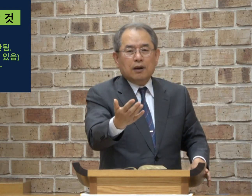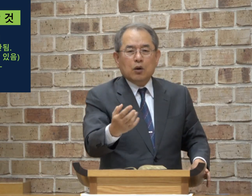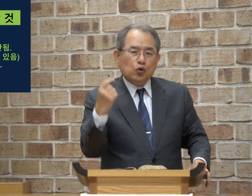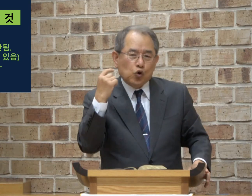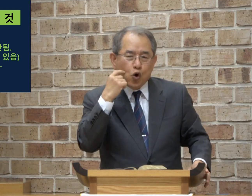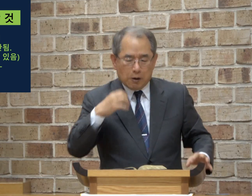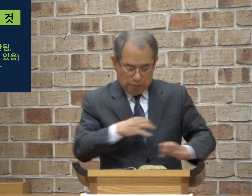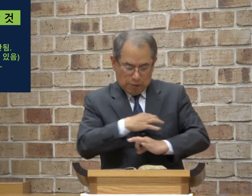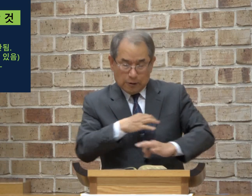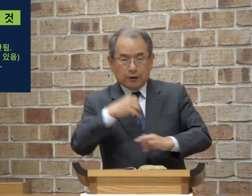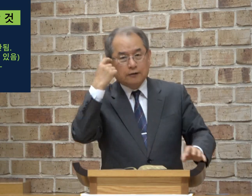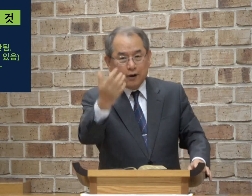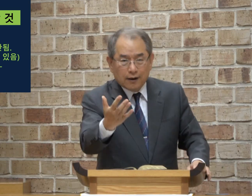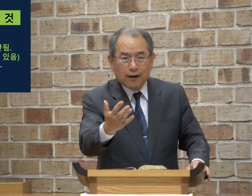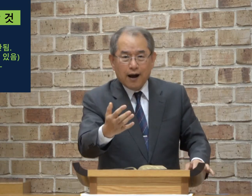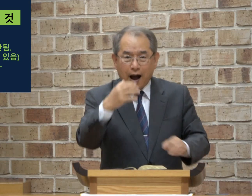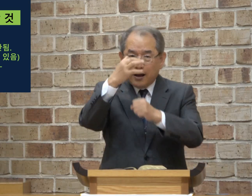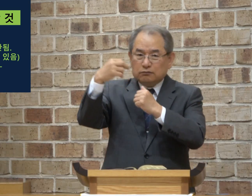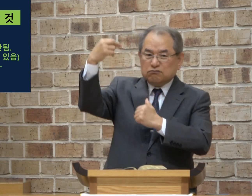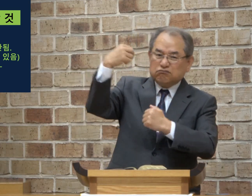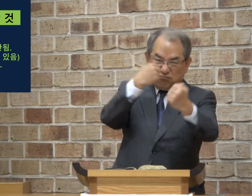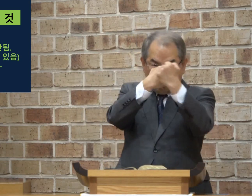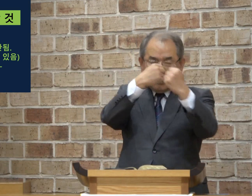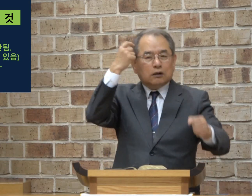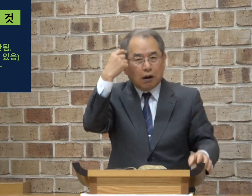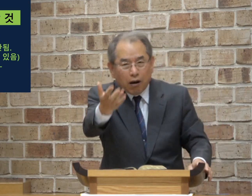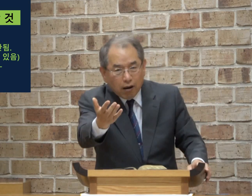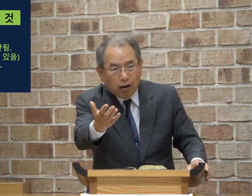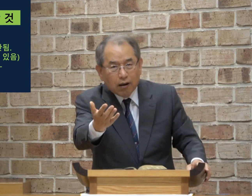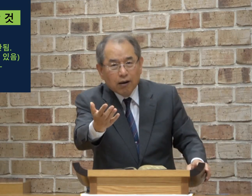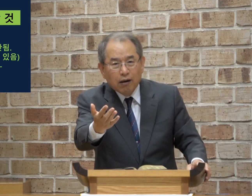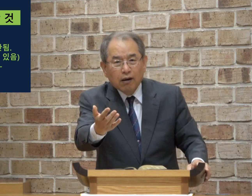여러분의 믿음이 진실한가? 거짓과 불의로 가득한가?